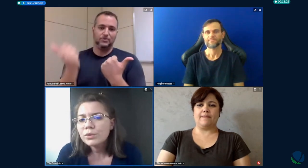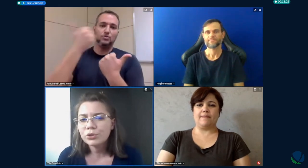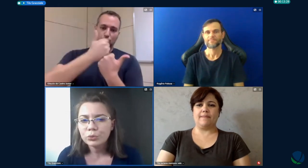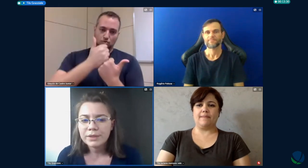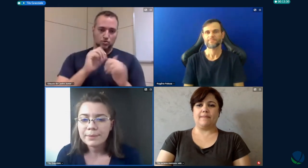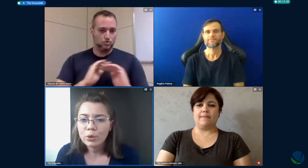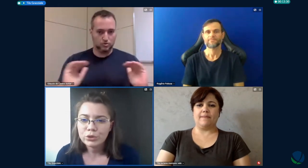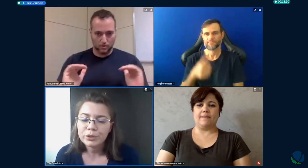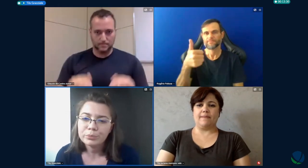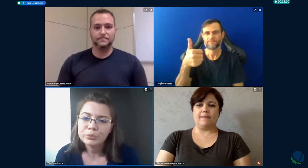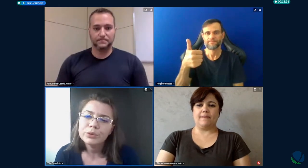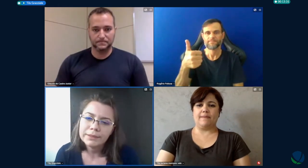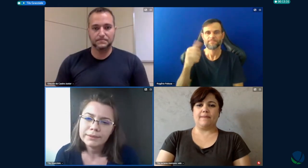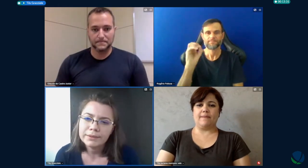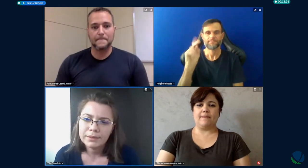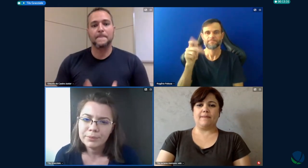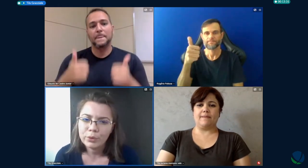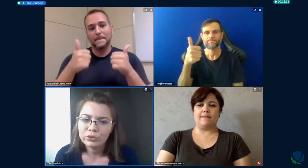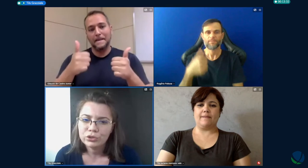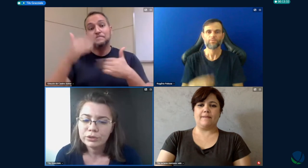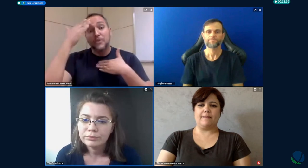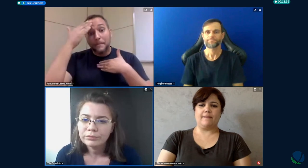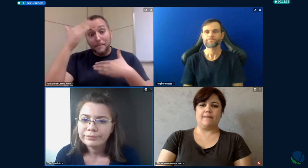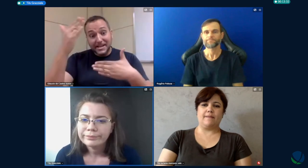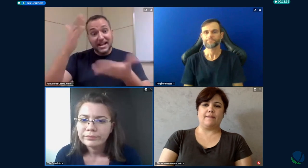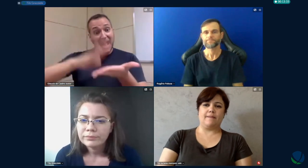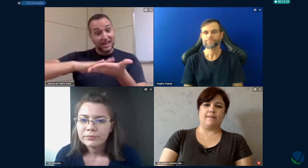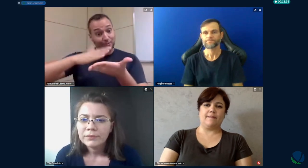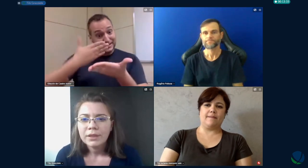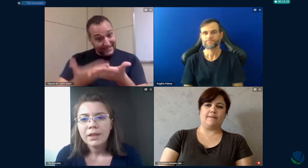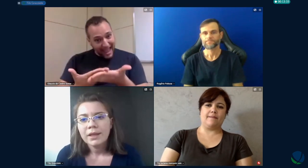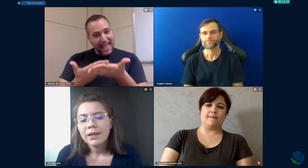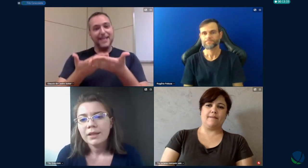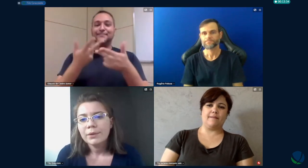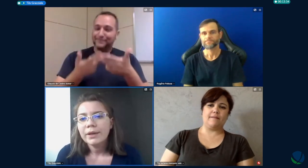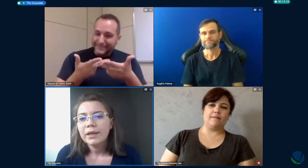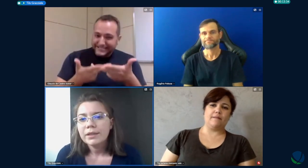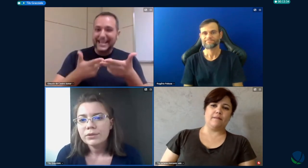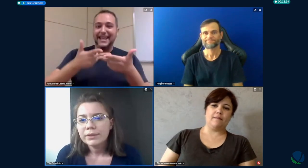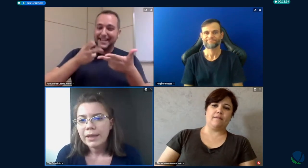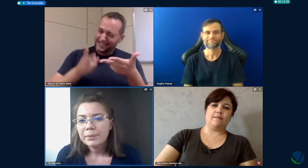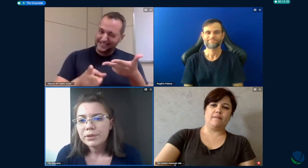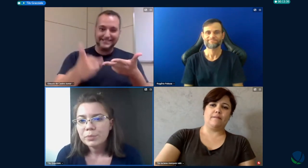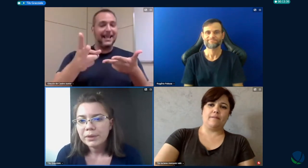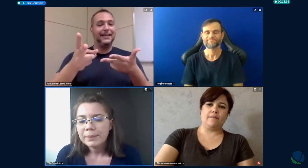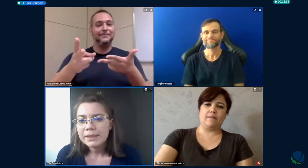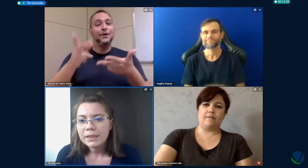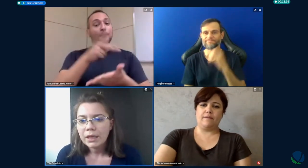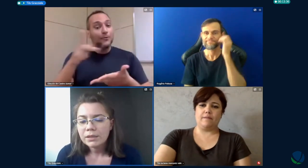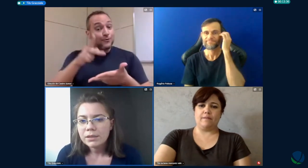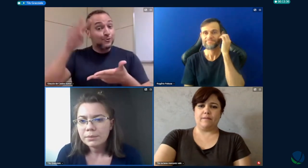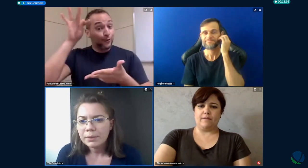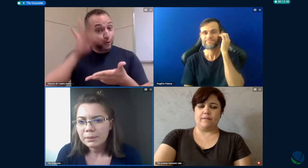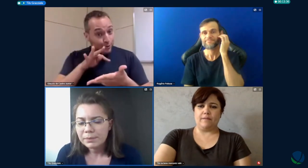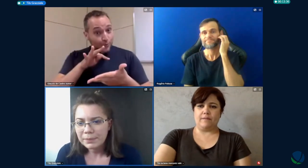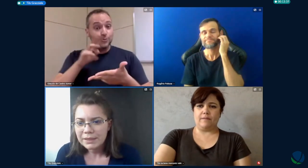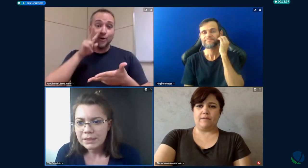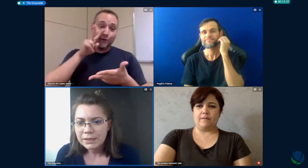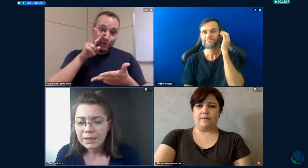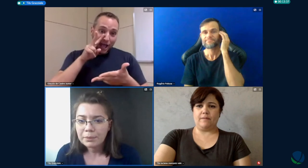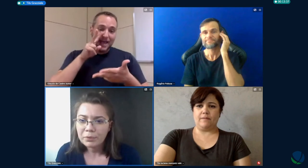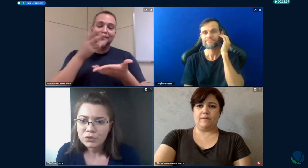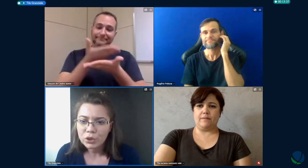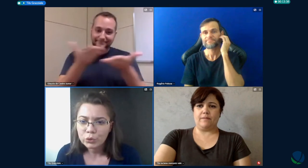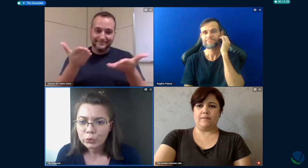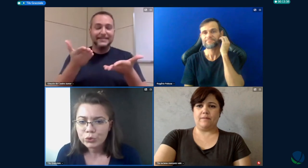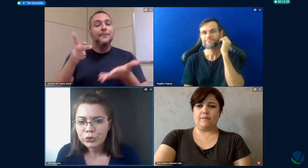É só substituir semiótica por intersemiótica. Eu agradeço ao intérprete